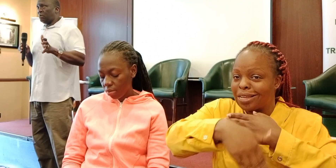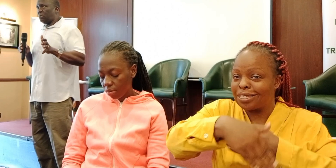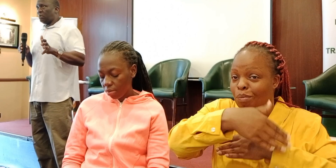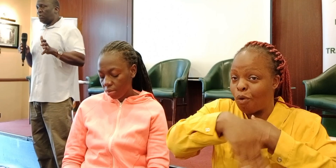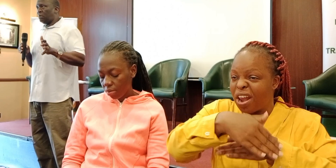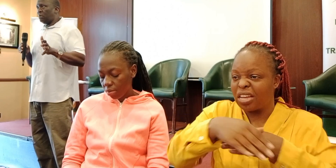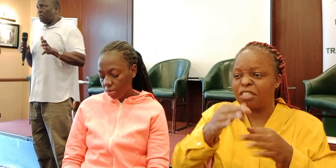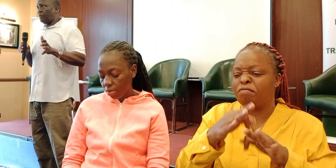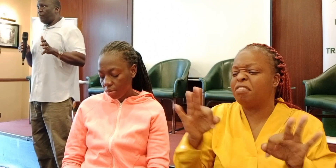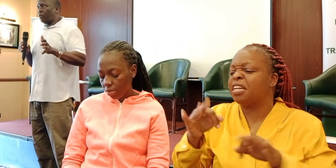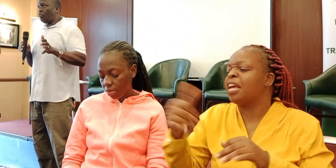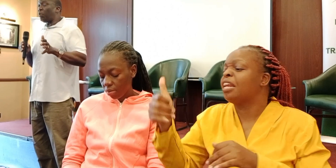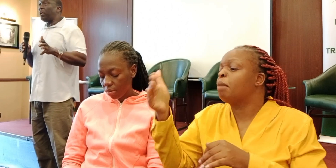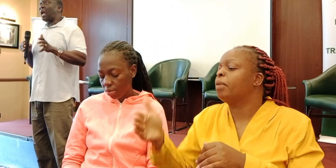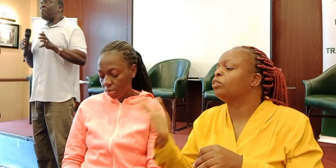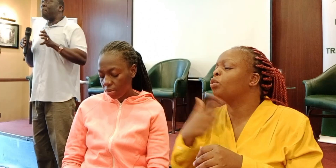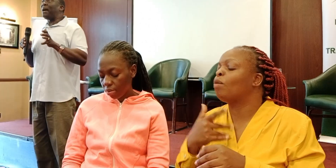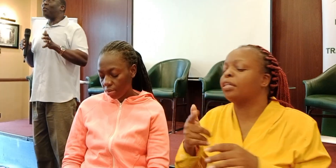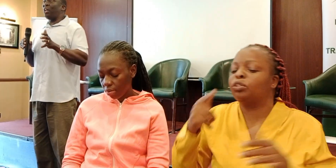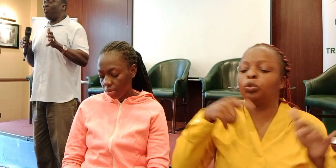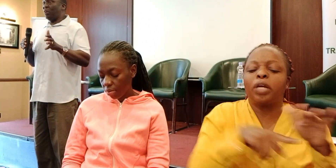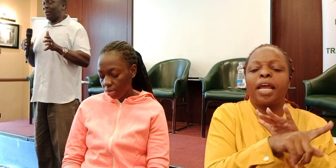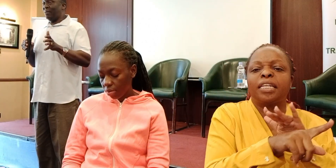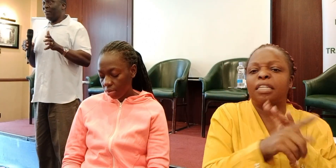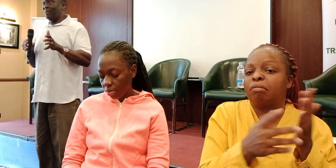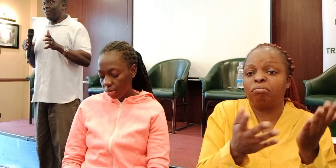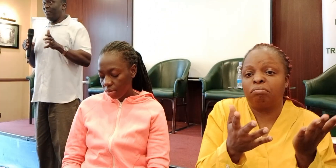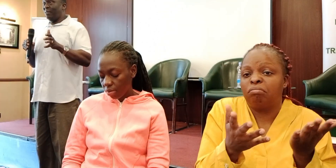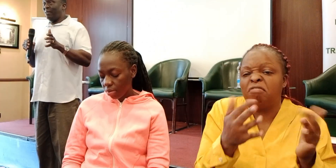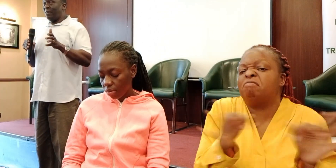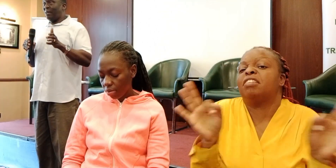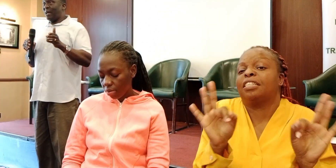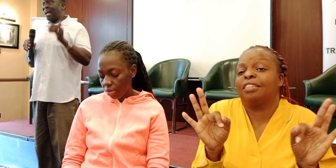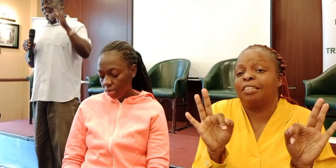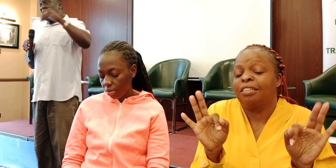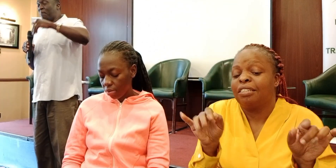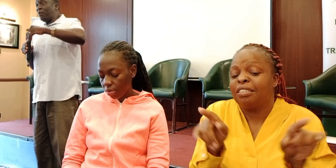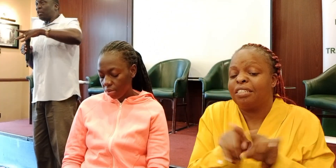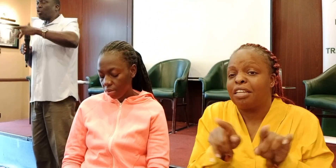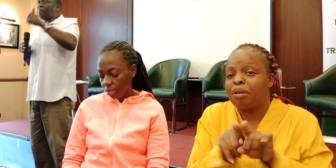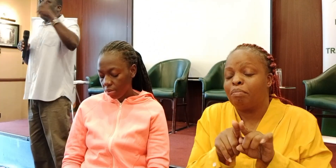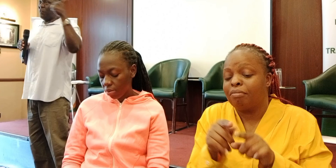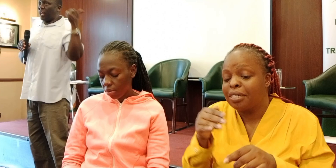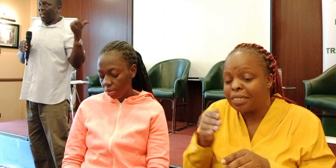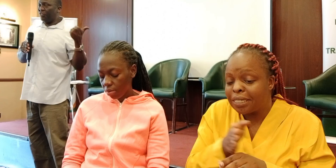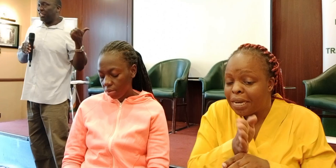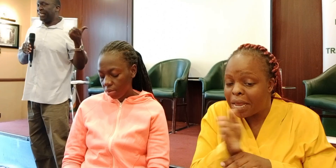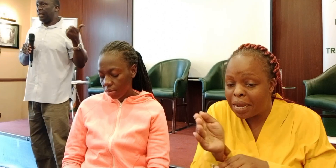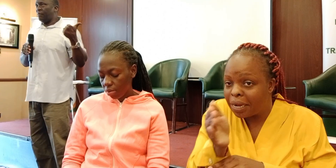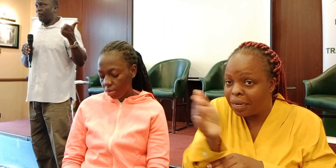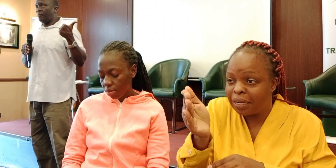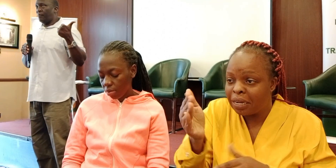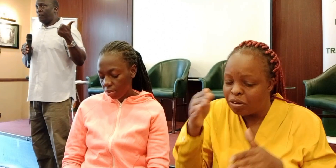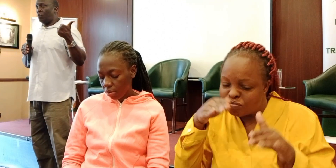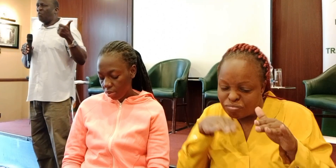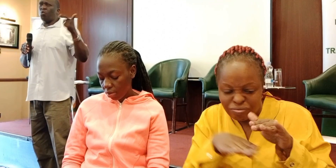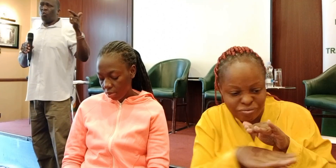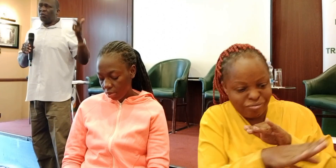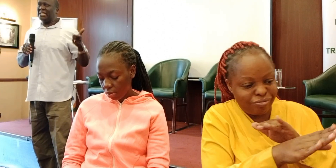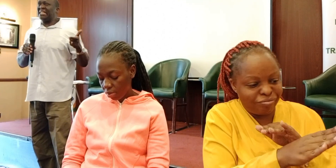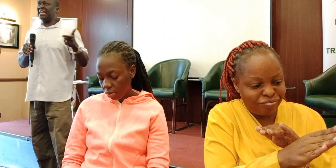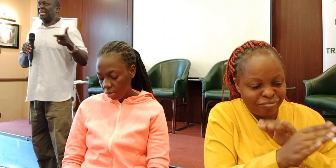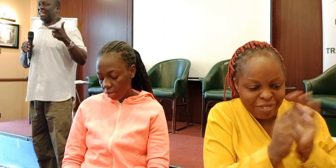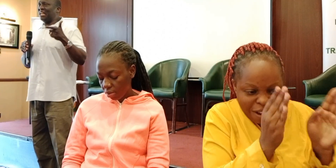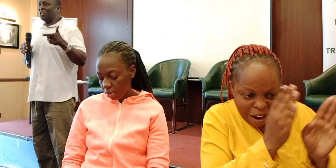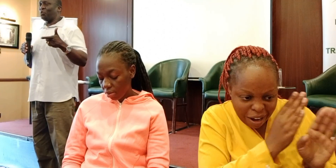anataka. Tumekuwa kama pango la nyoka, aingiapo na tokapo anajisikia. Kwa hiyo